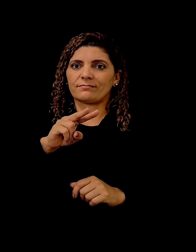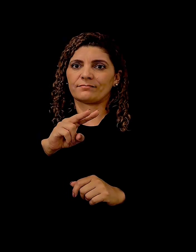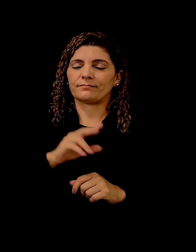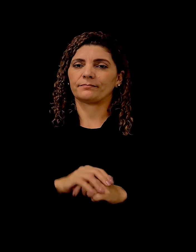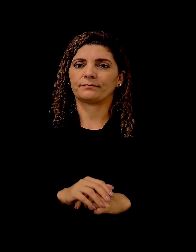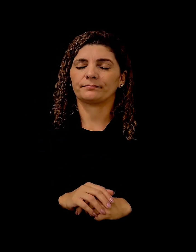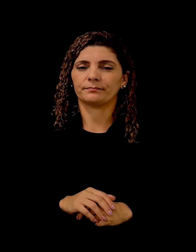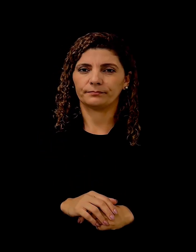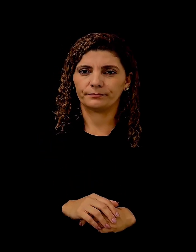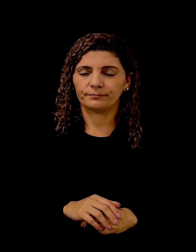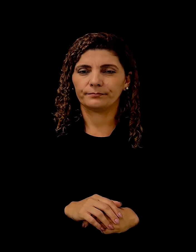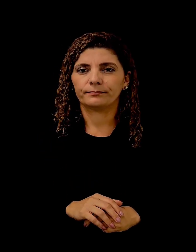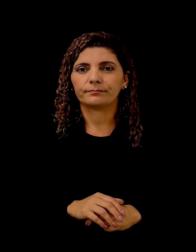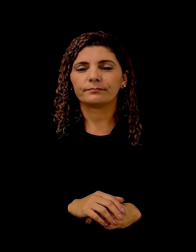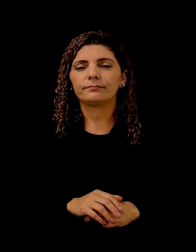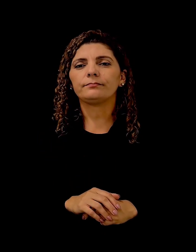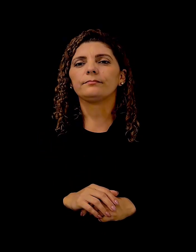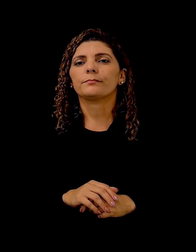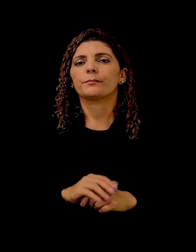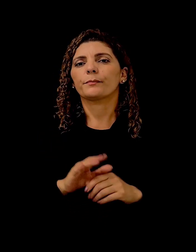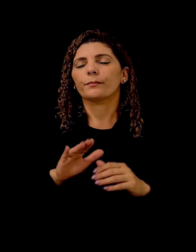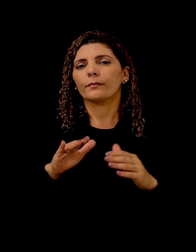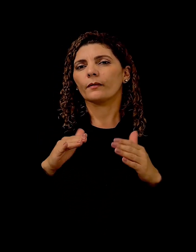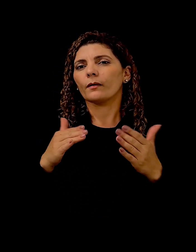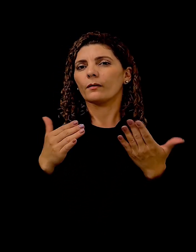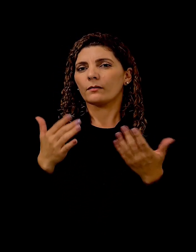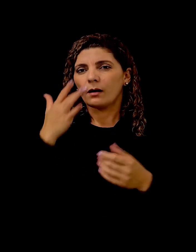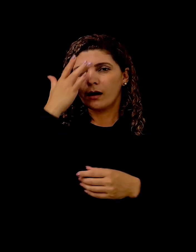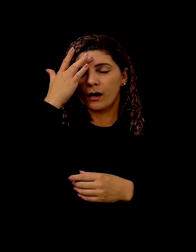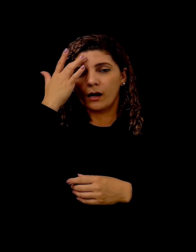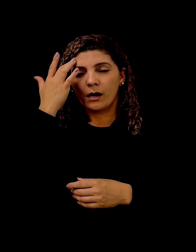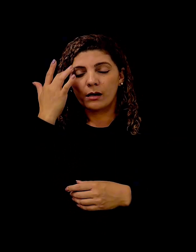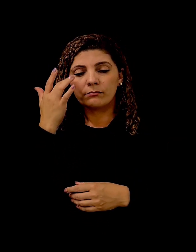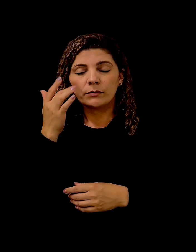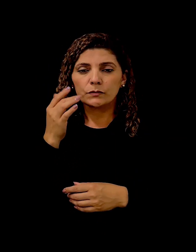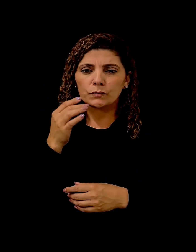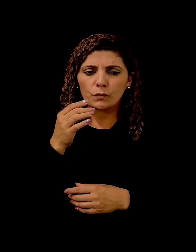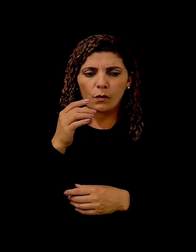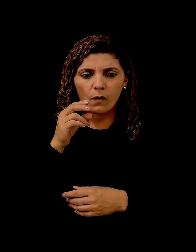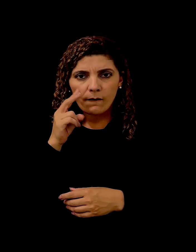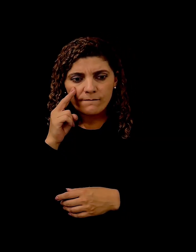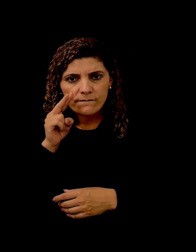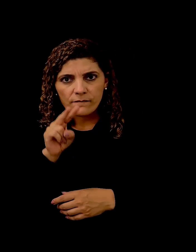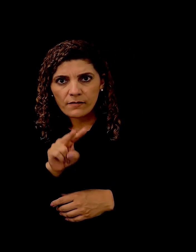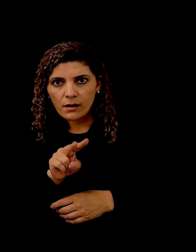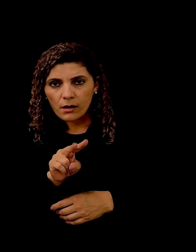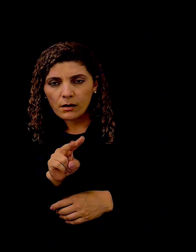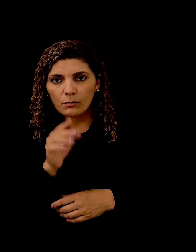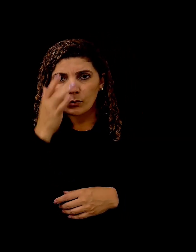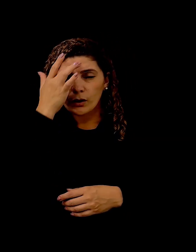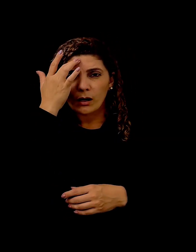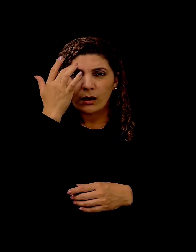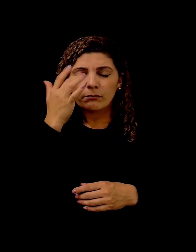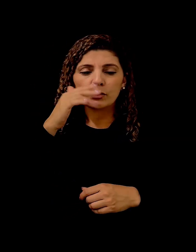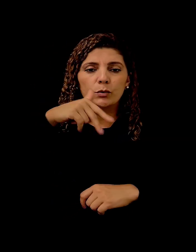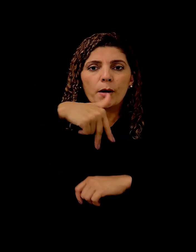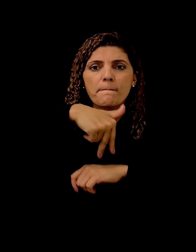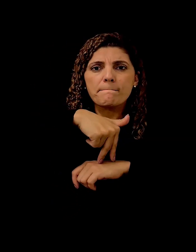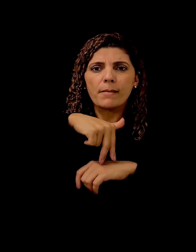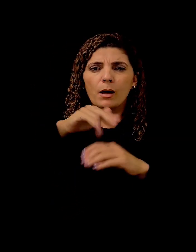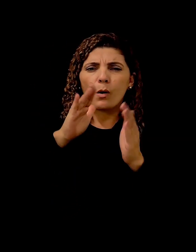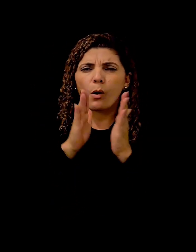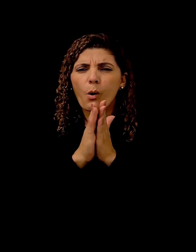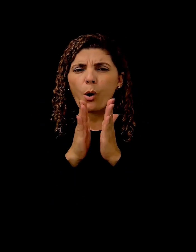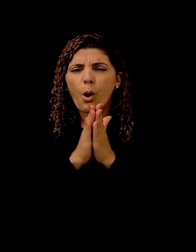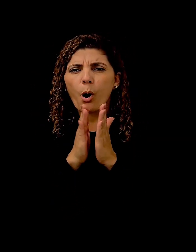o seguinte, as pessoas estranhas que passam e veem aquela pessoa ali fazendo suas orações em pé, para